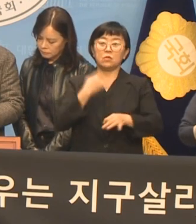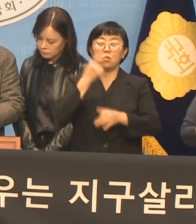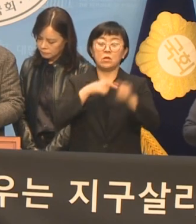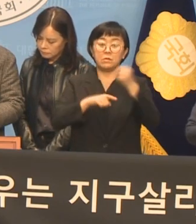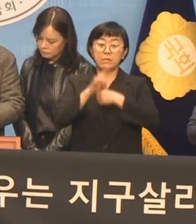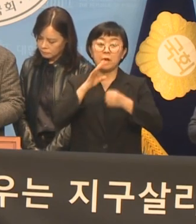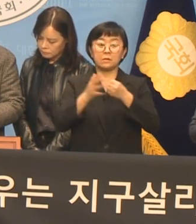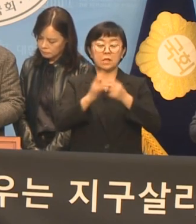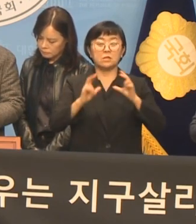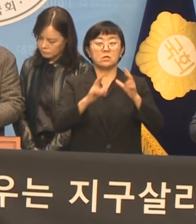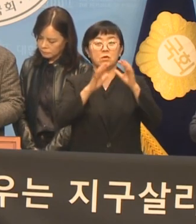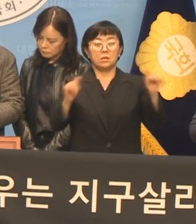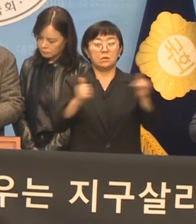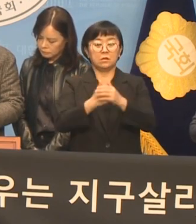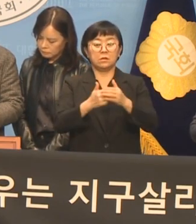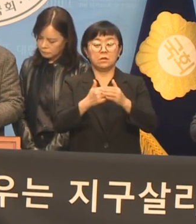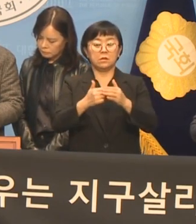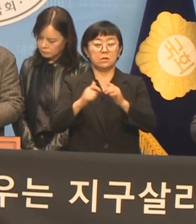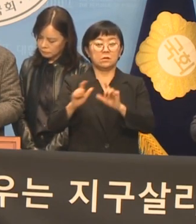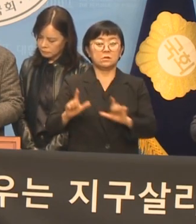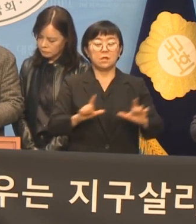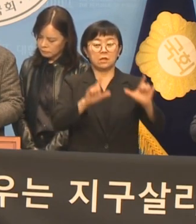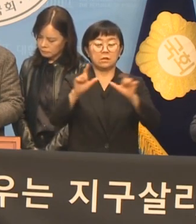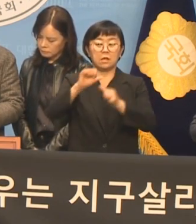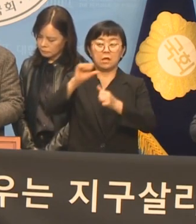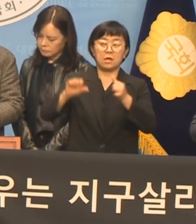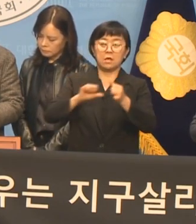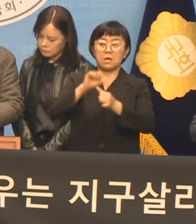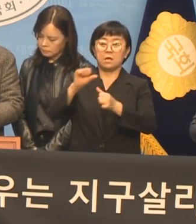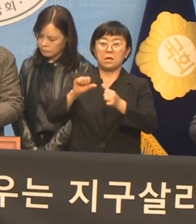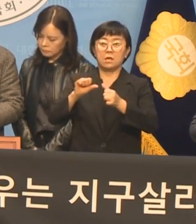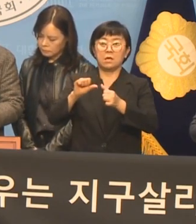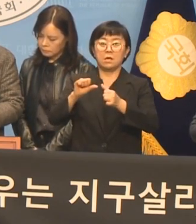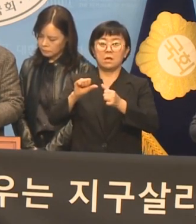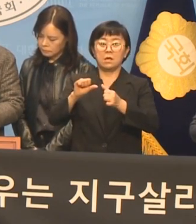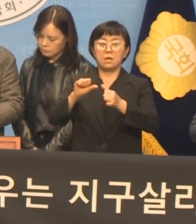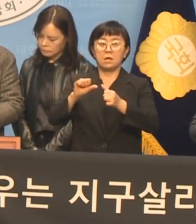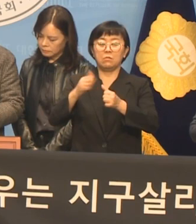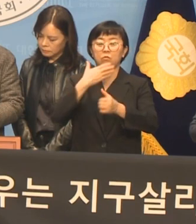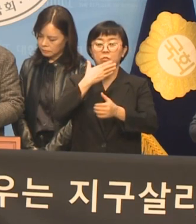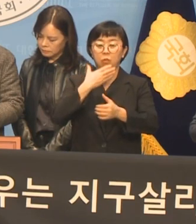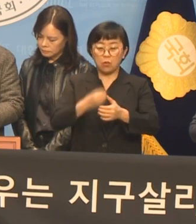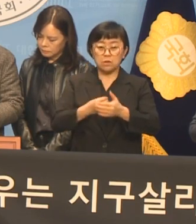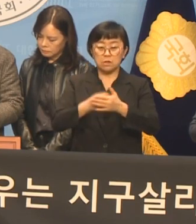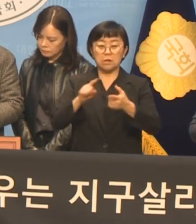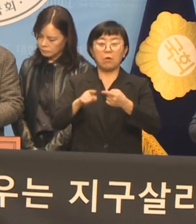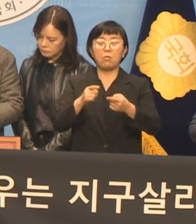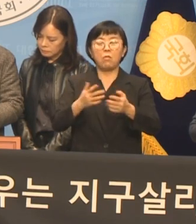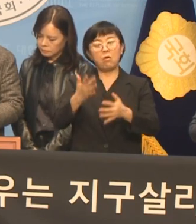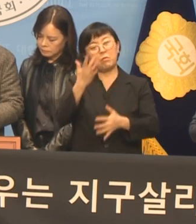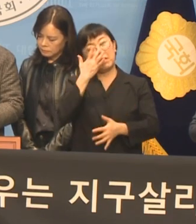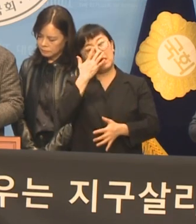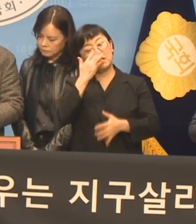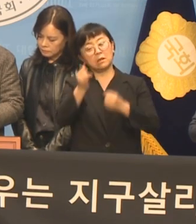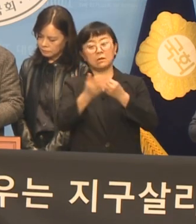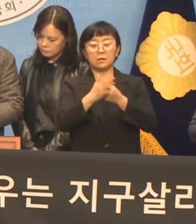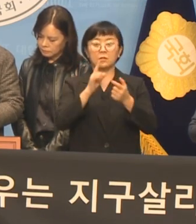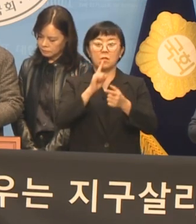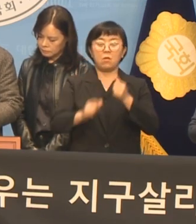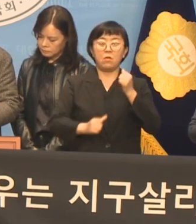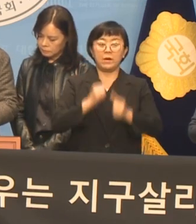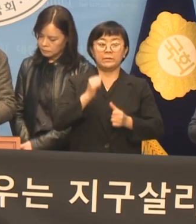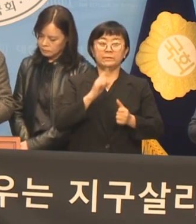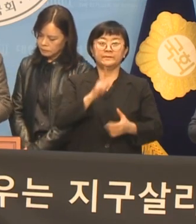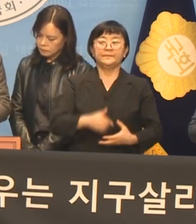취하여 지구인들에게 생태복지 불감국이라 놀림을 받으니 이에 비분관계 아니할 수